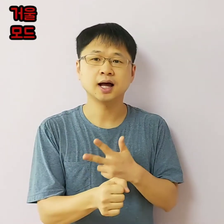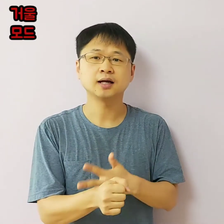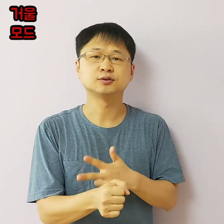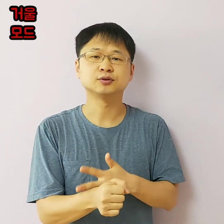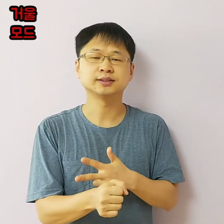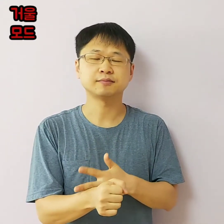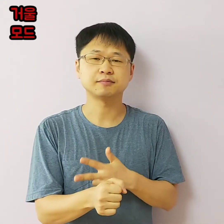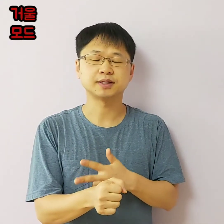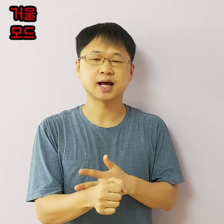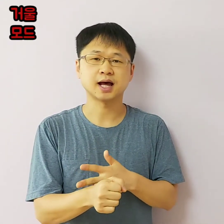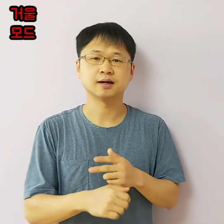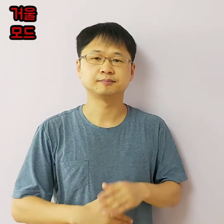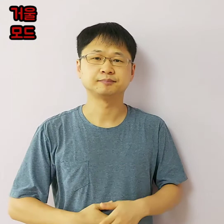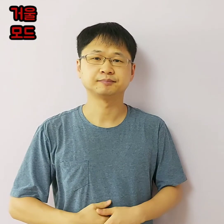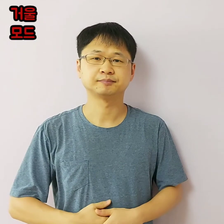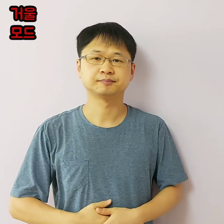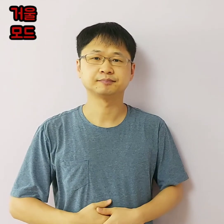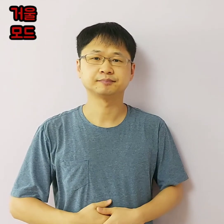안녕하십니까, 준원쌤입니다.